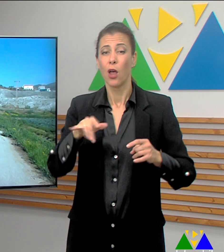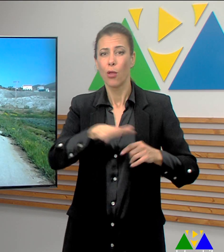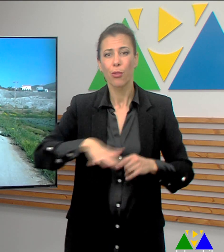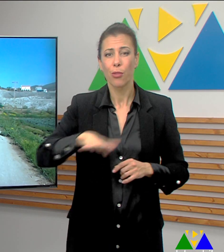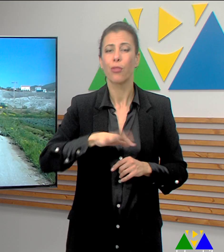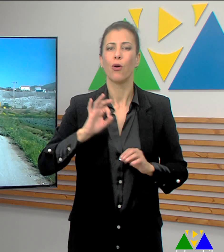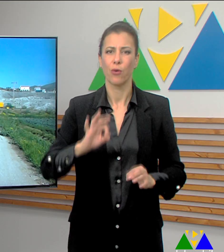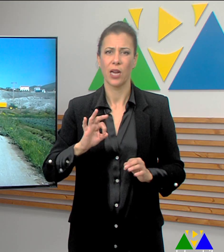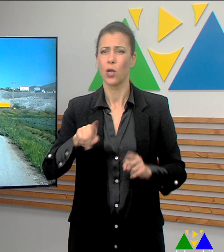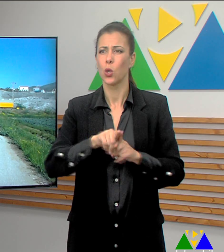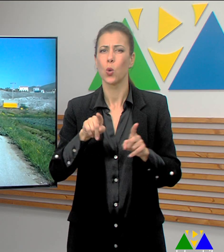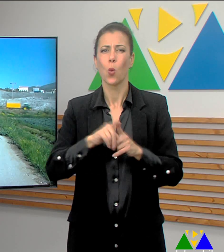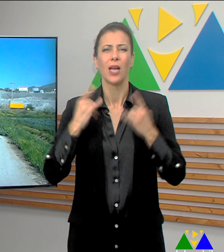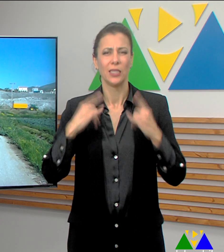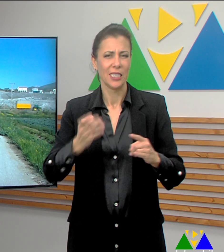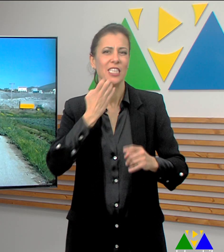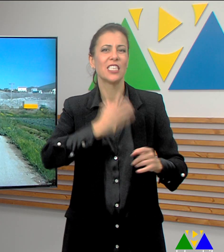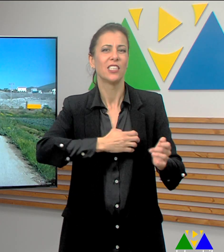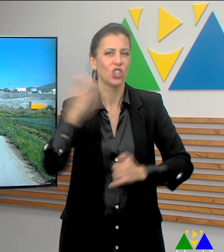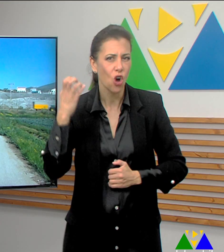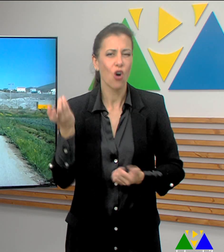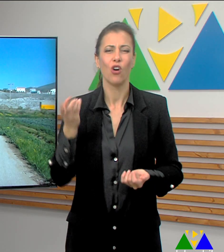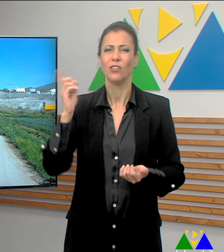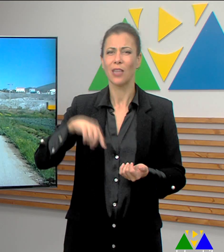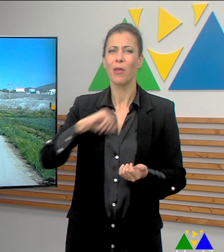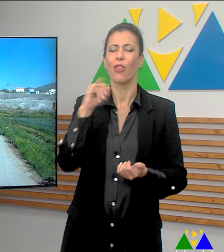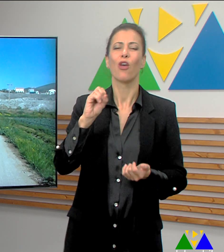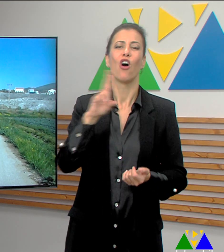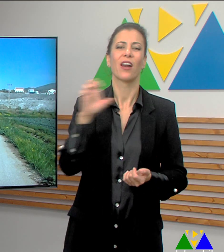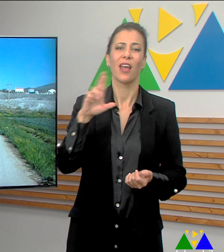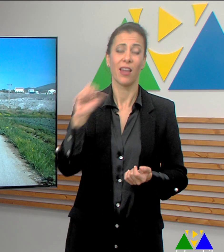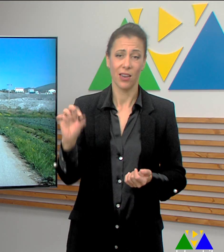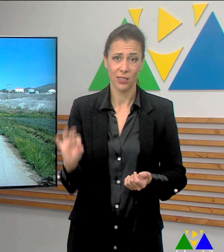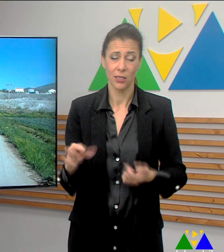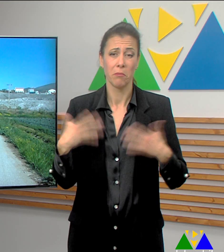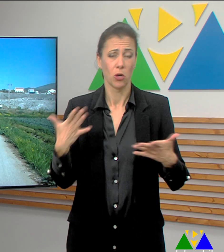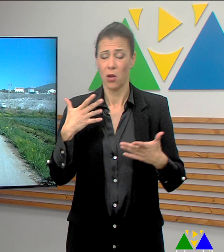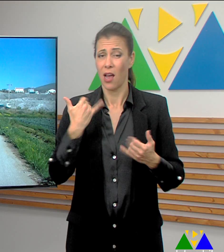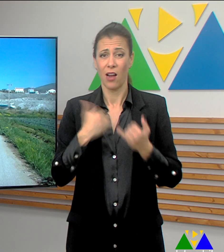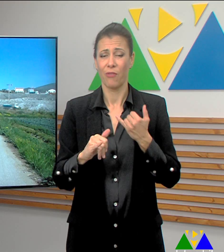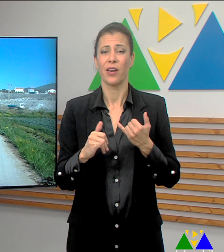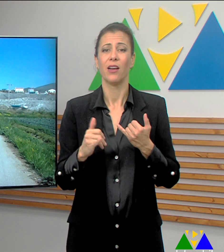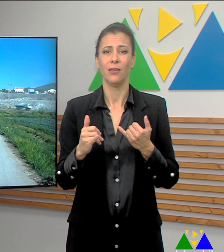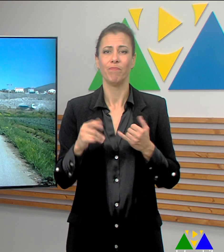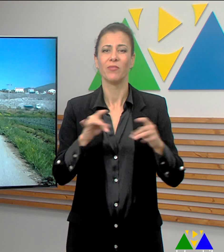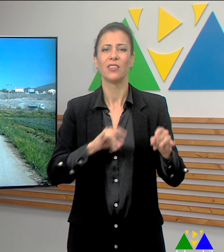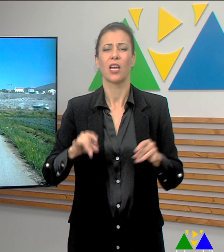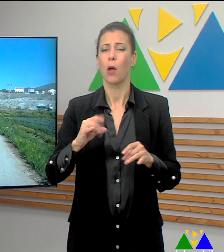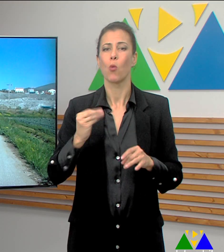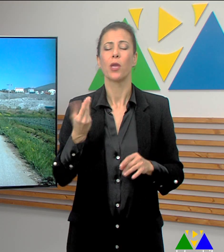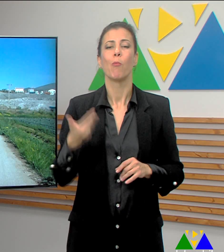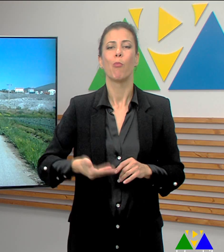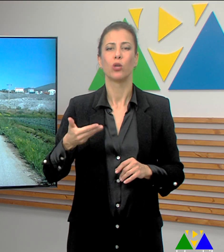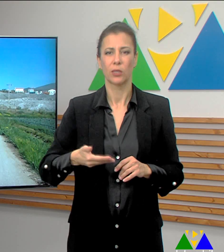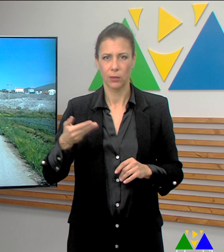rambla del Chillón, la salida de la rambla del Chillón, la salida de la rambla de las Zorreras, y que evidentemente pues conformó una tierra muy